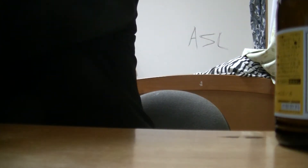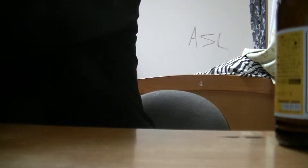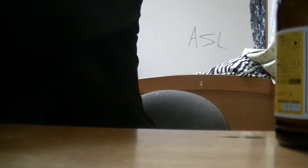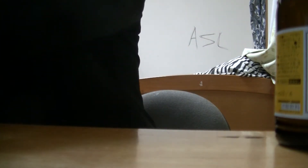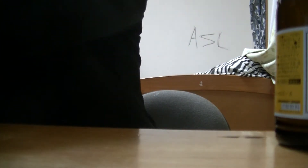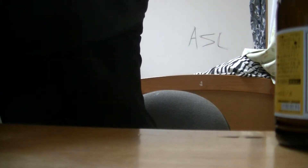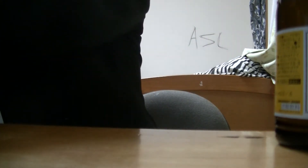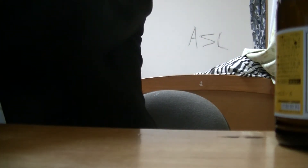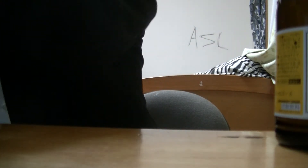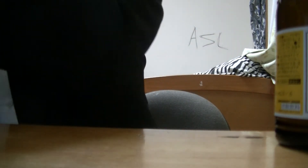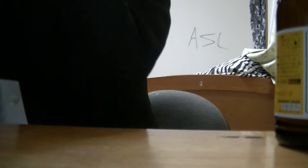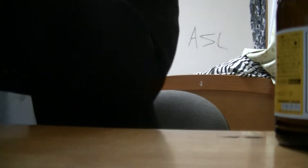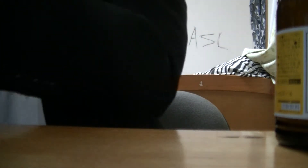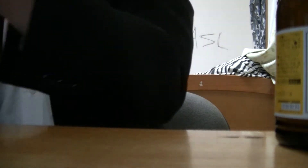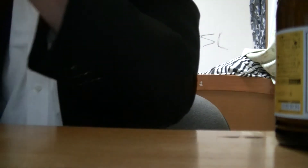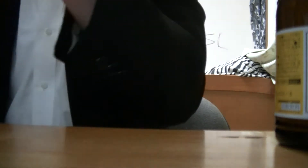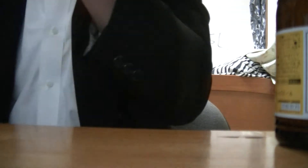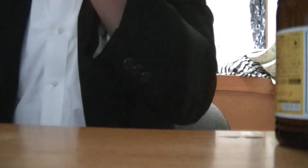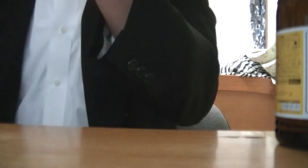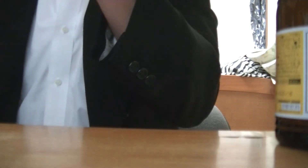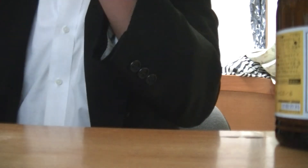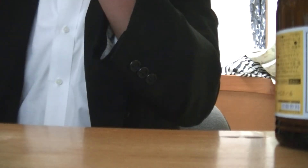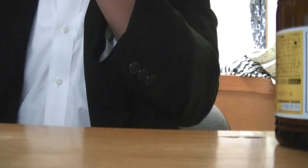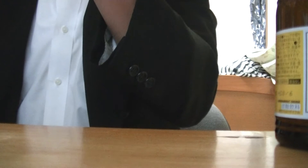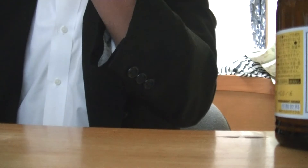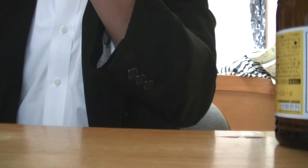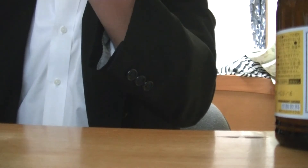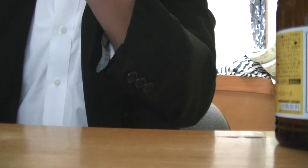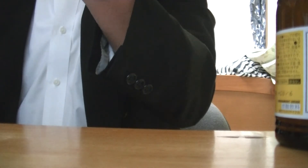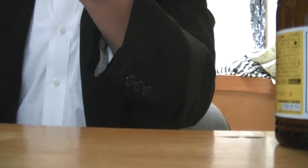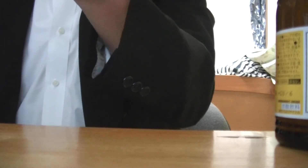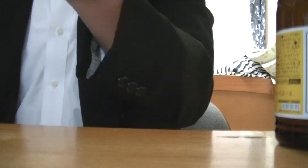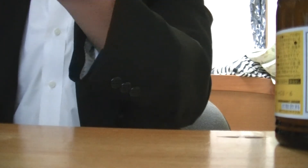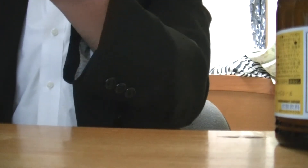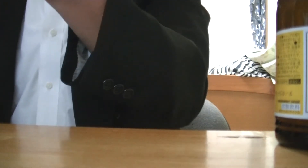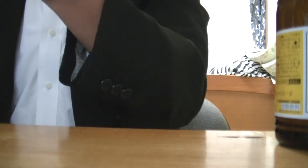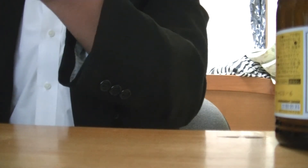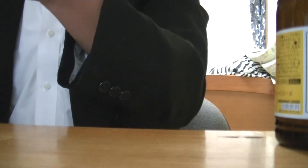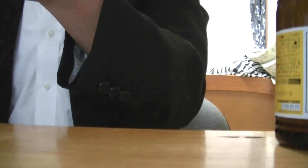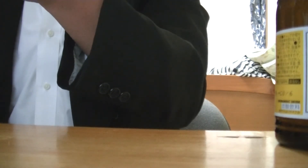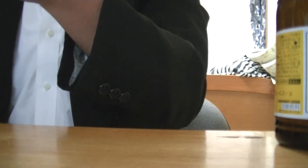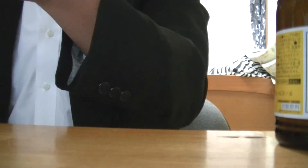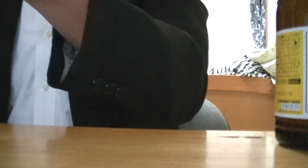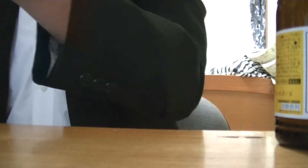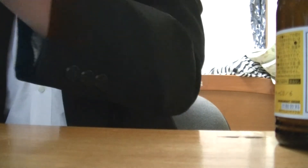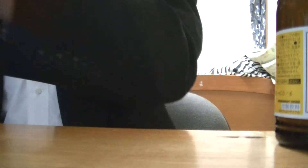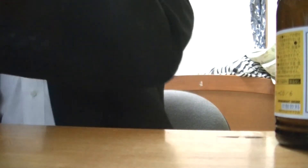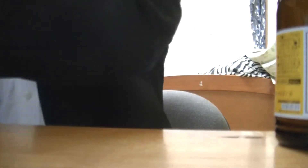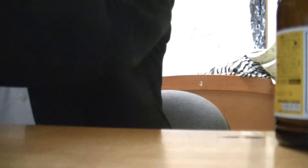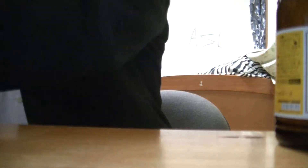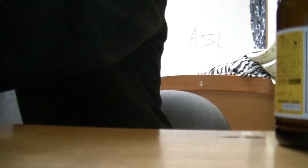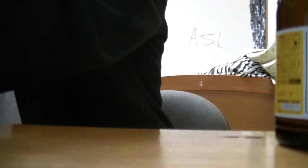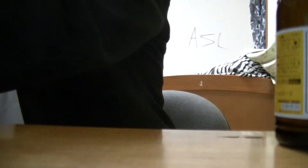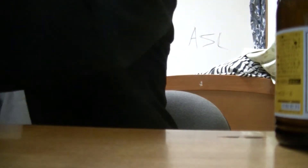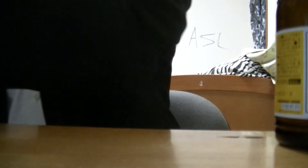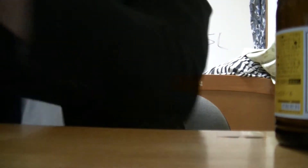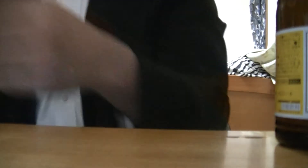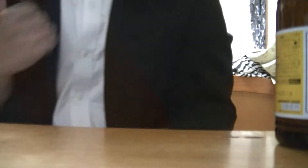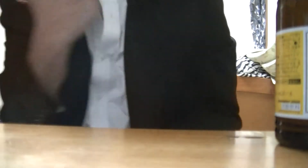ています。だから本を読むは一つの正解なので、どんどんやられたらいいと思います。あとなんだっけ、あおすすめの本はありますかって言ったんで